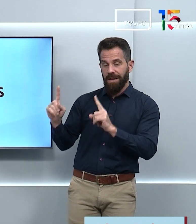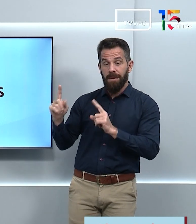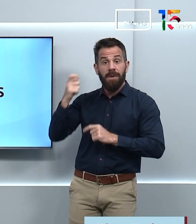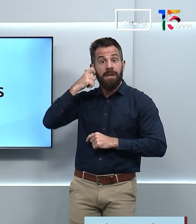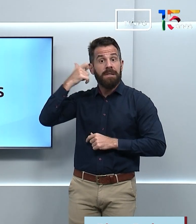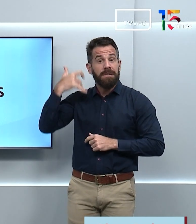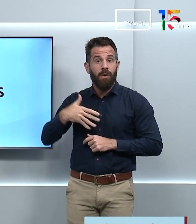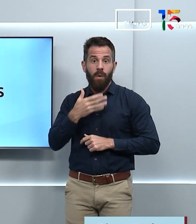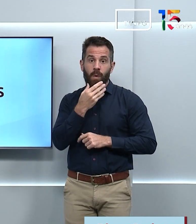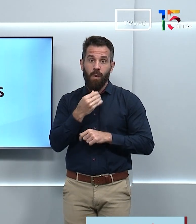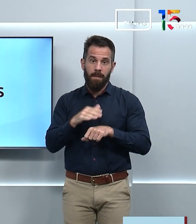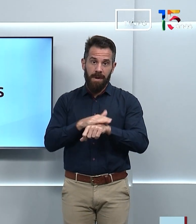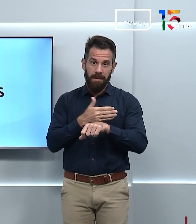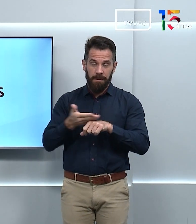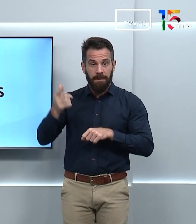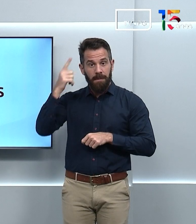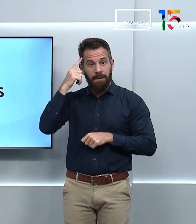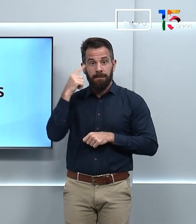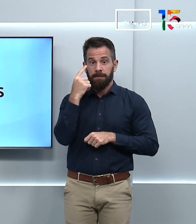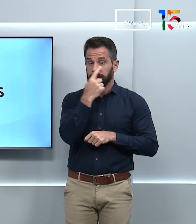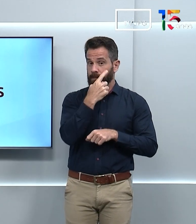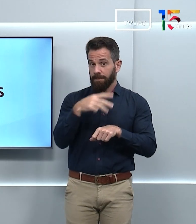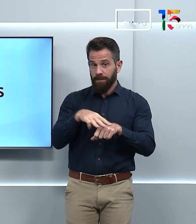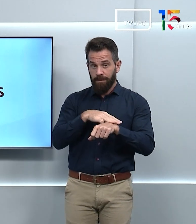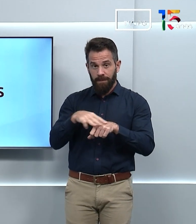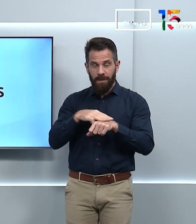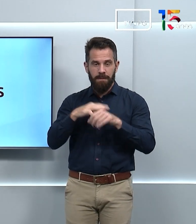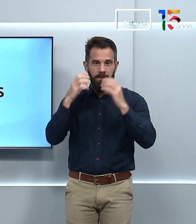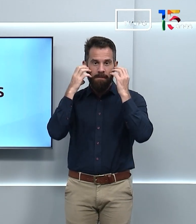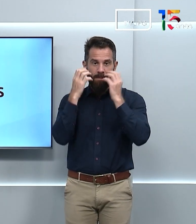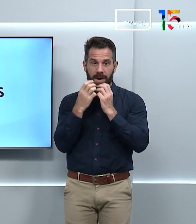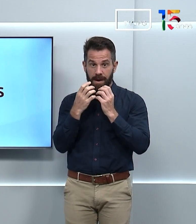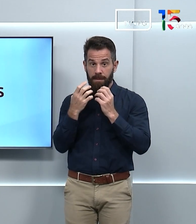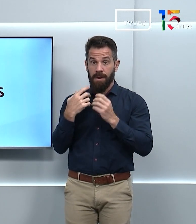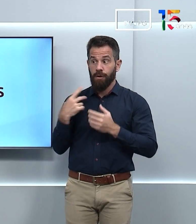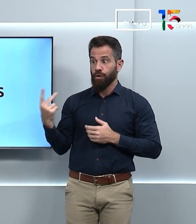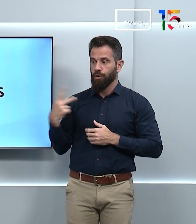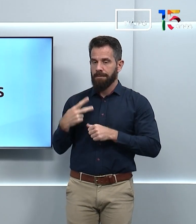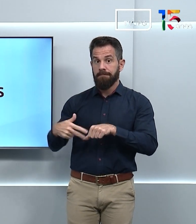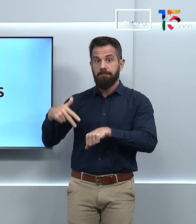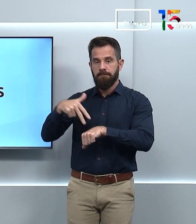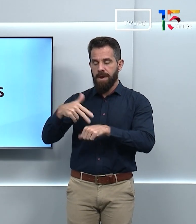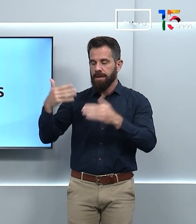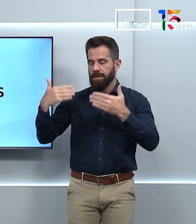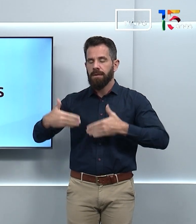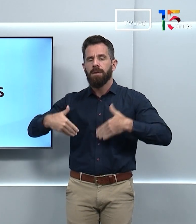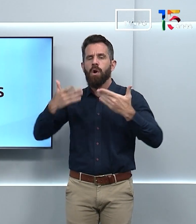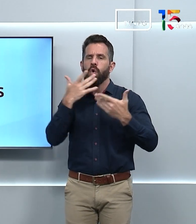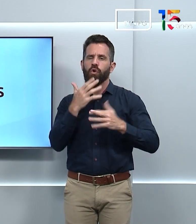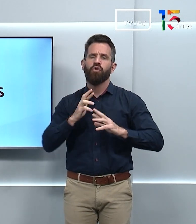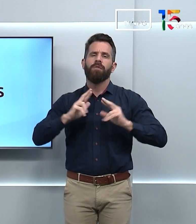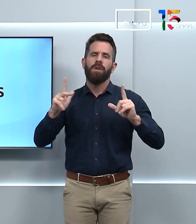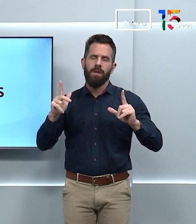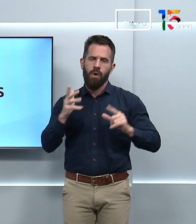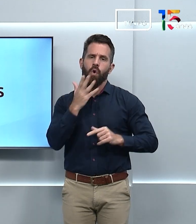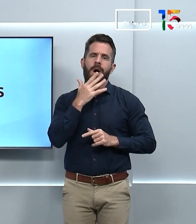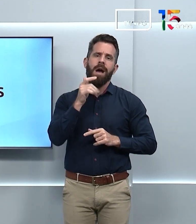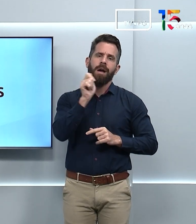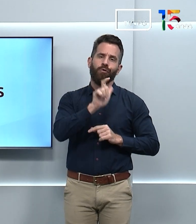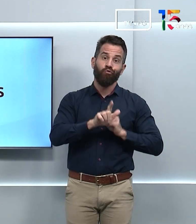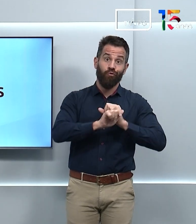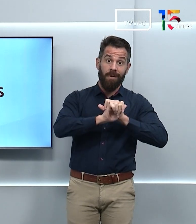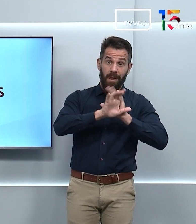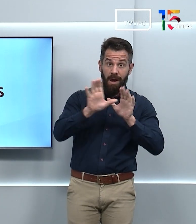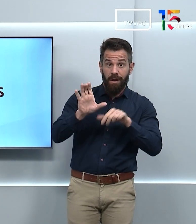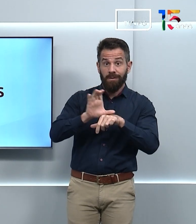cabelos e olhos castanhos e barba cheia. Nós dois estamos de pé e atrás está o cenário do Conexões, em tom de azul claro, cinza e vermelho. Também